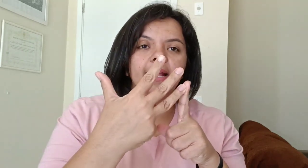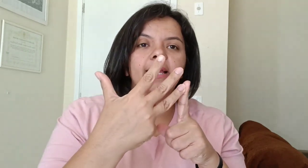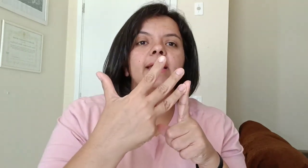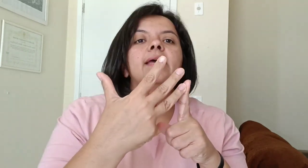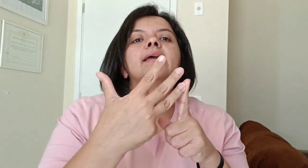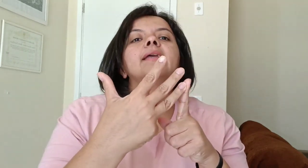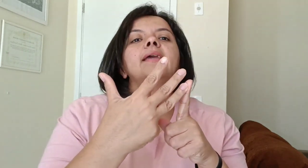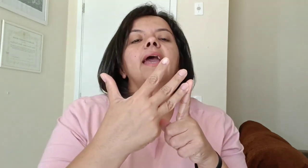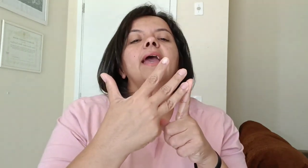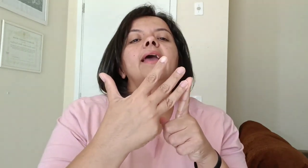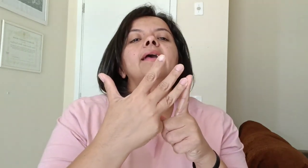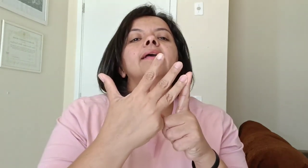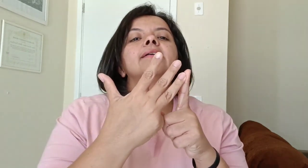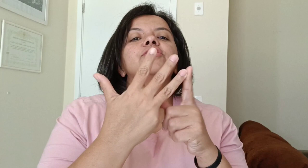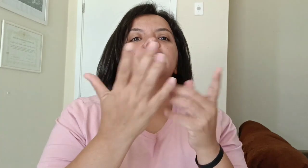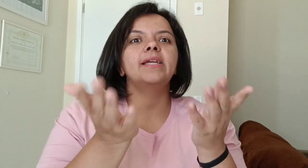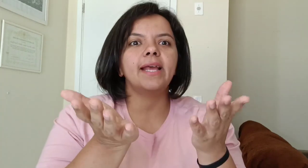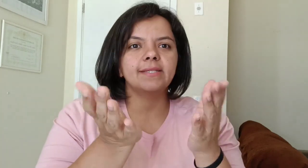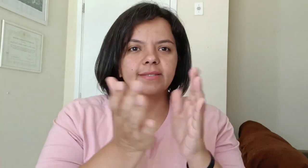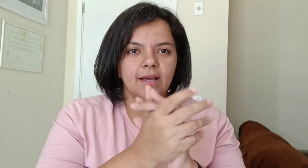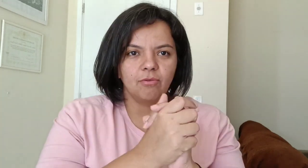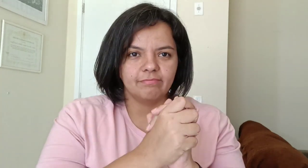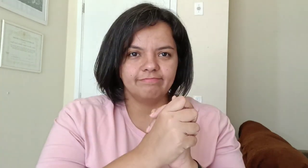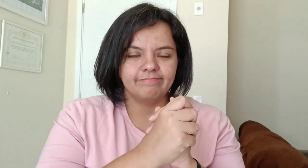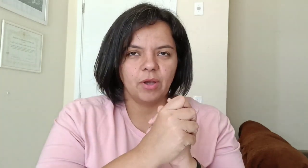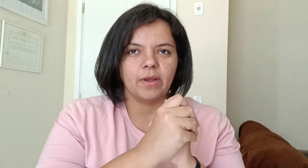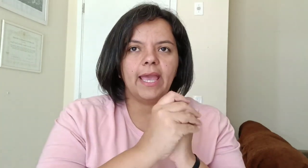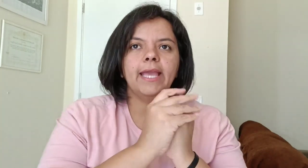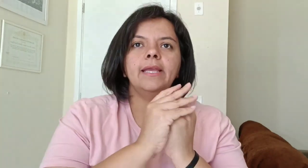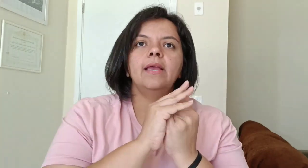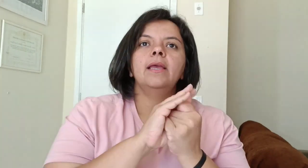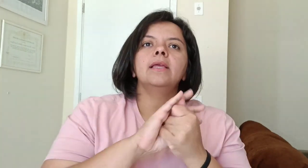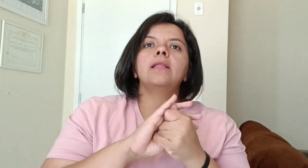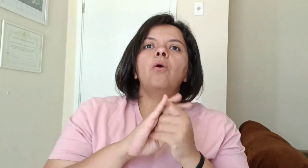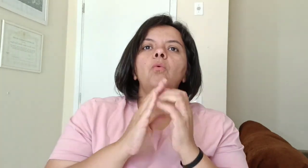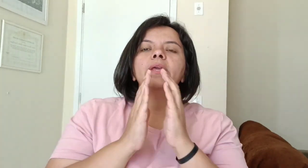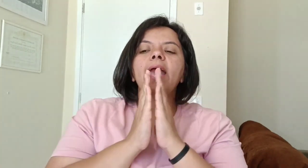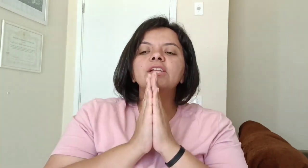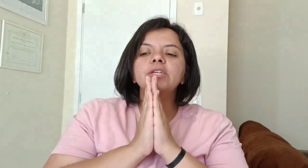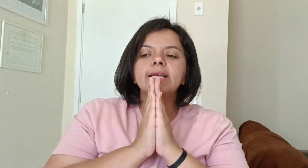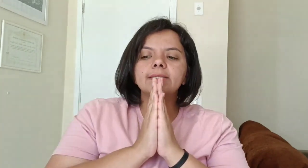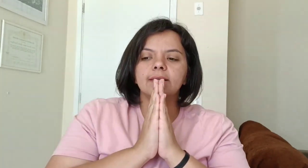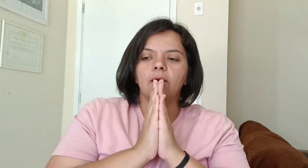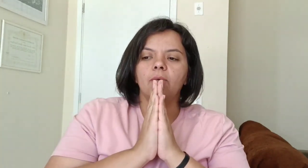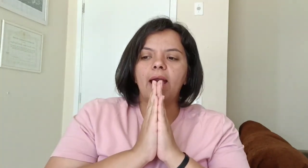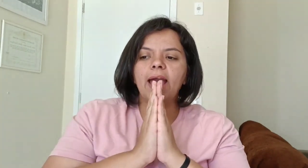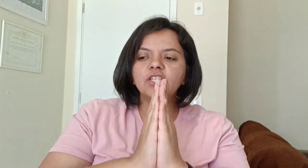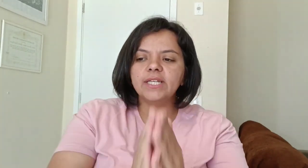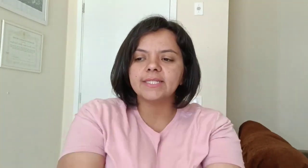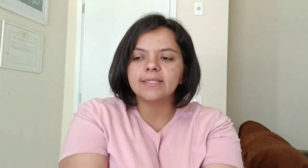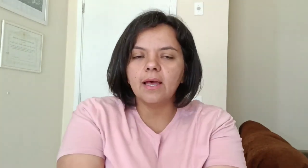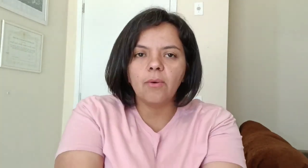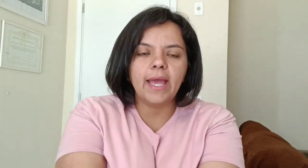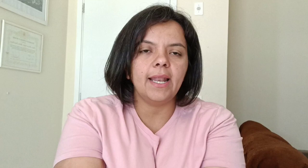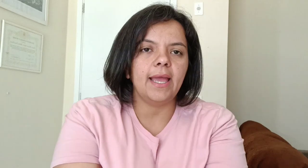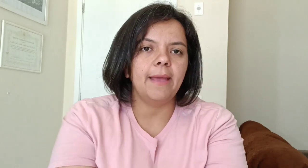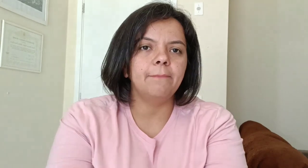regra, que é direção, ok? Então, o que é a direção? A direção, ela é